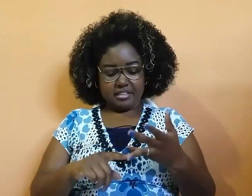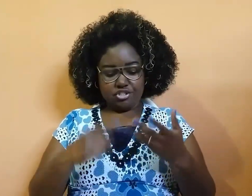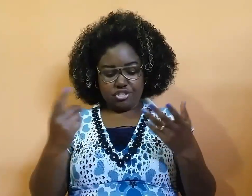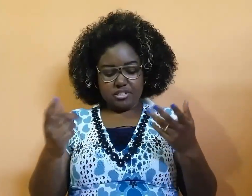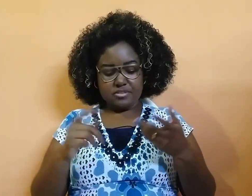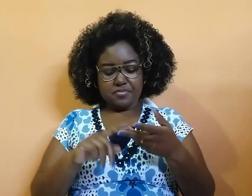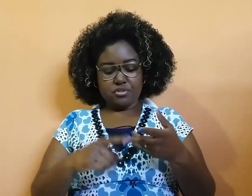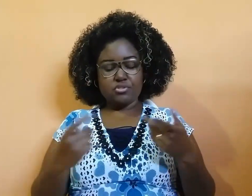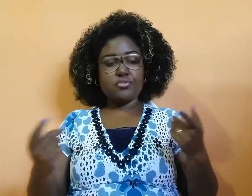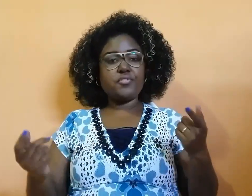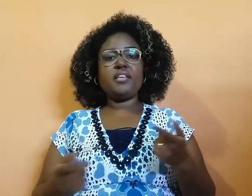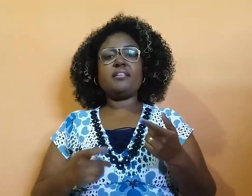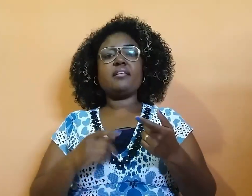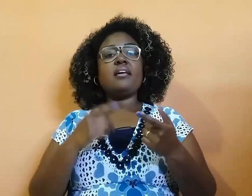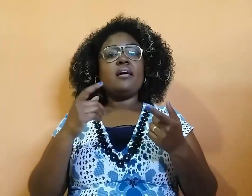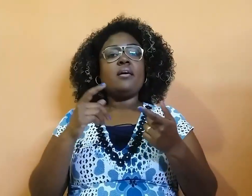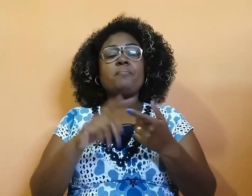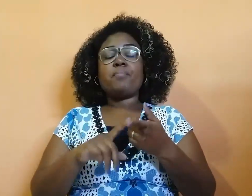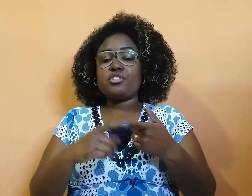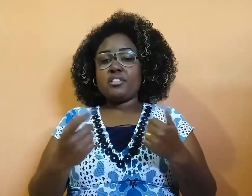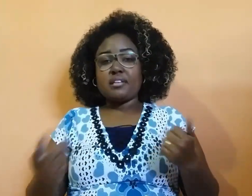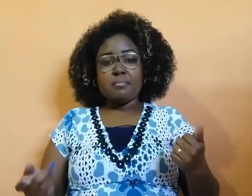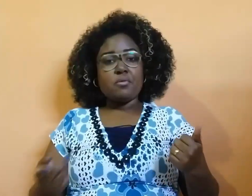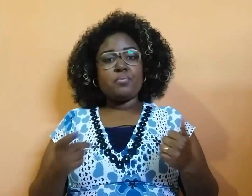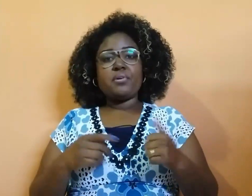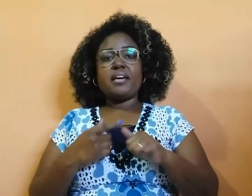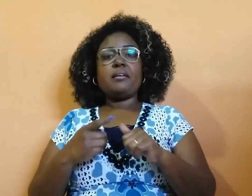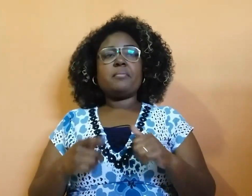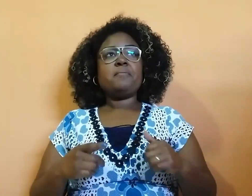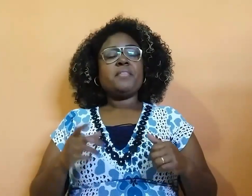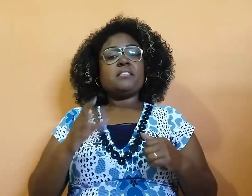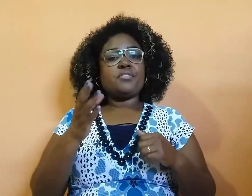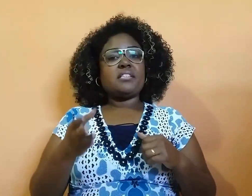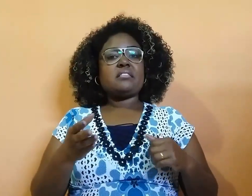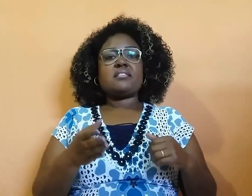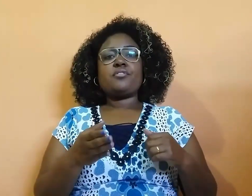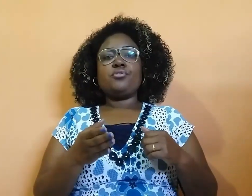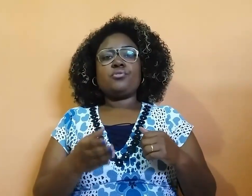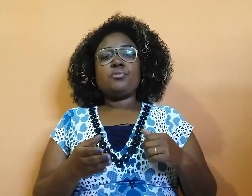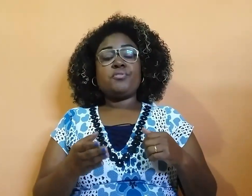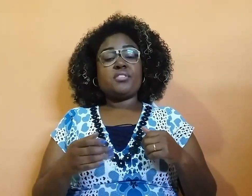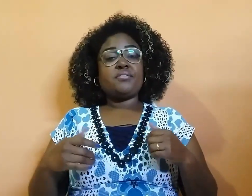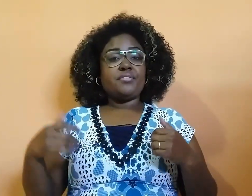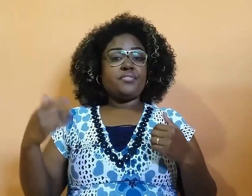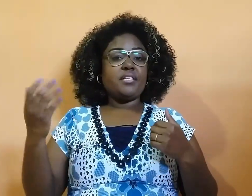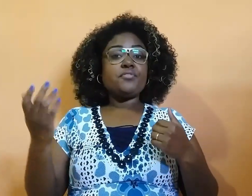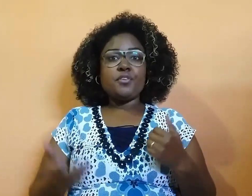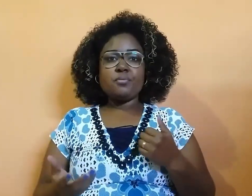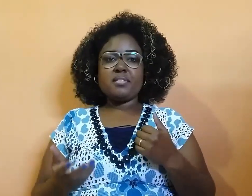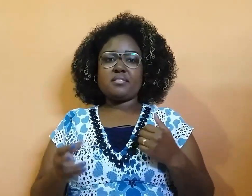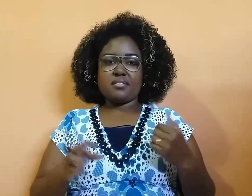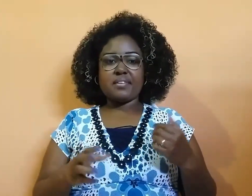religião filosofia pode declamar um poema se você acessar o youtube você vai ver filmes que são